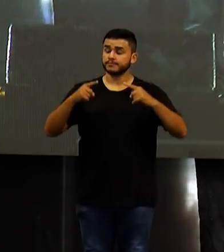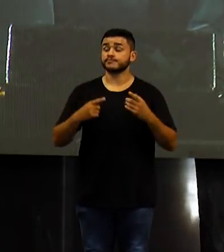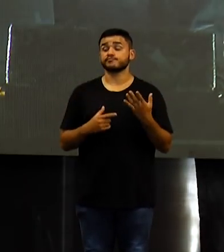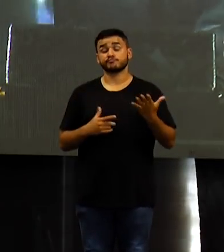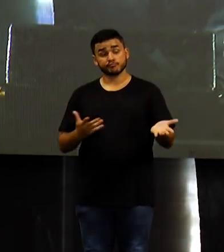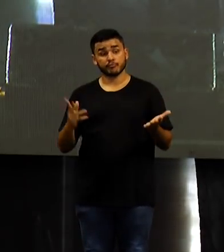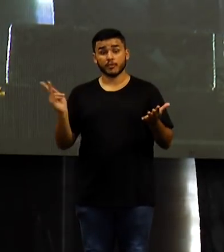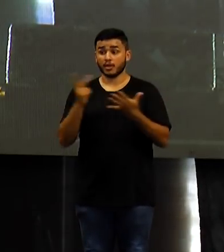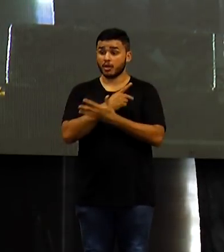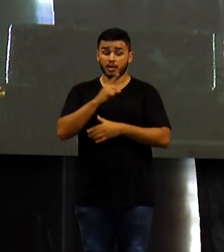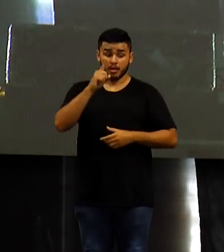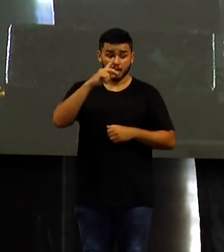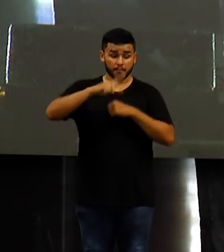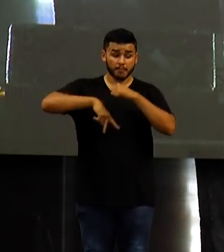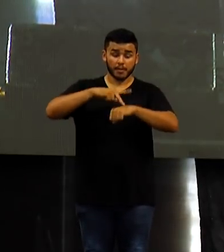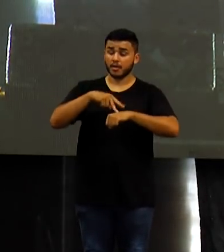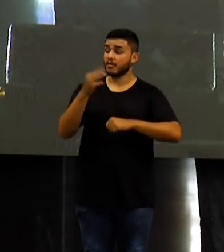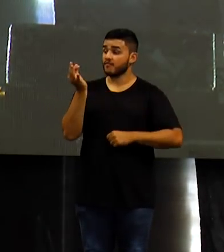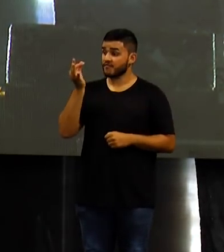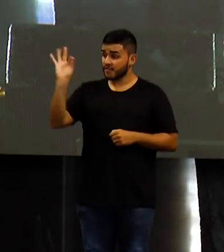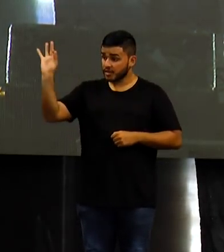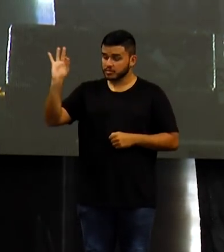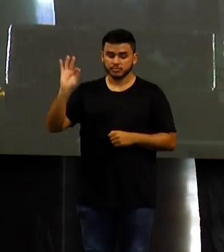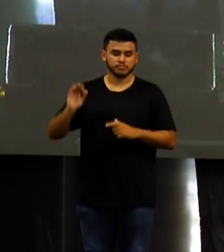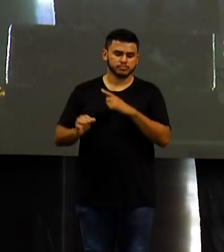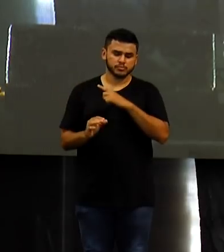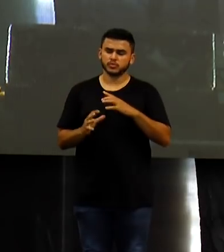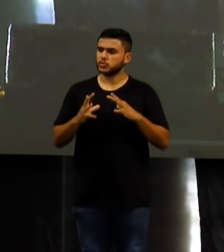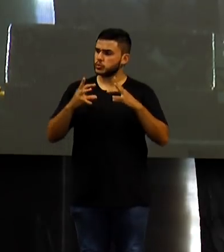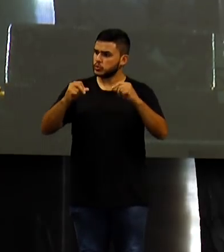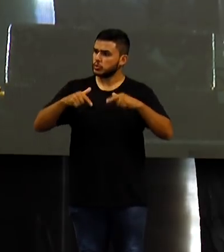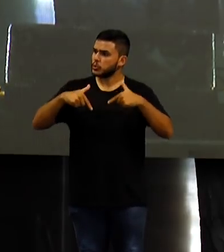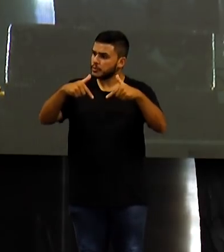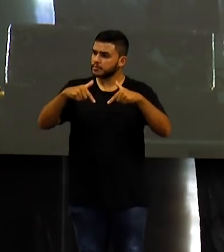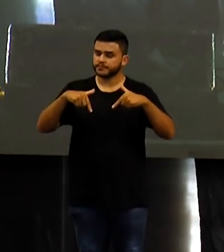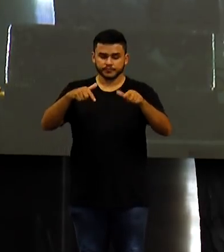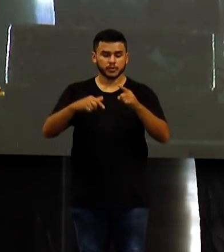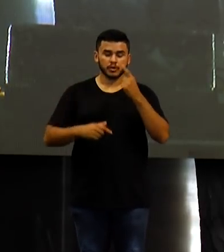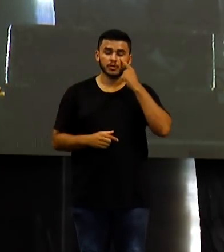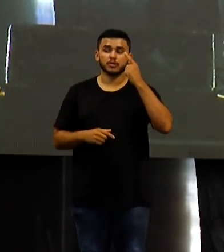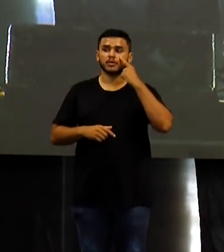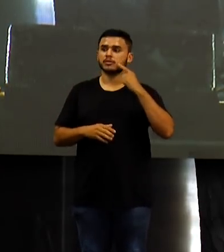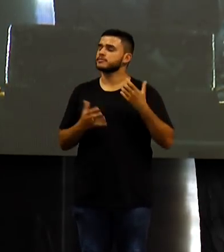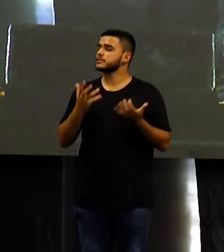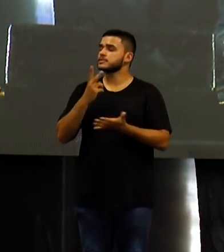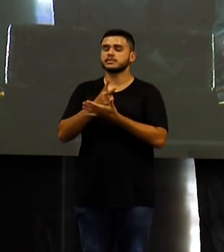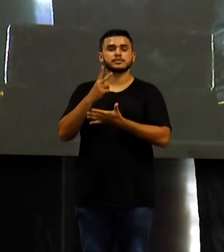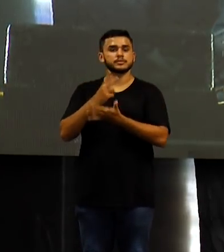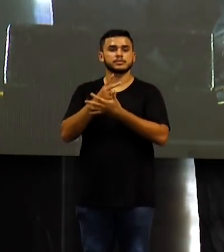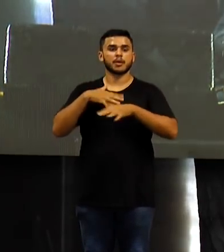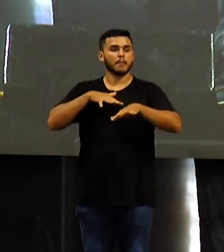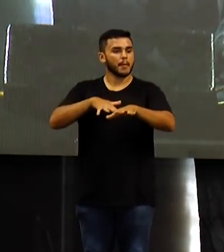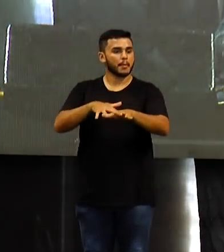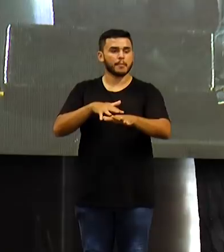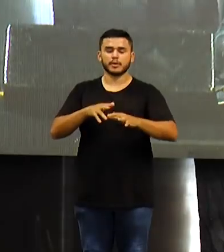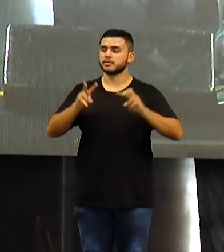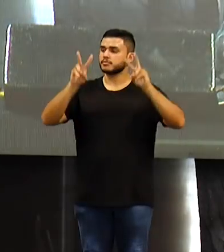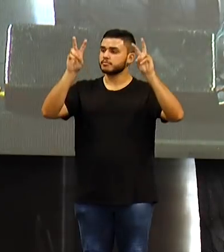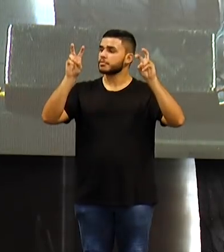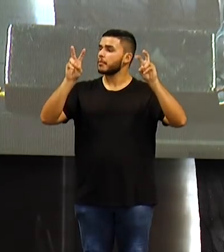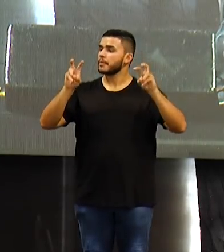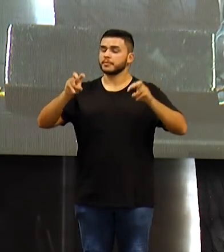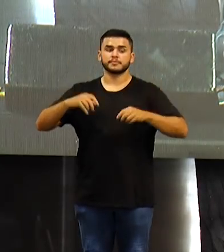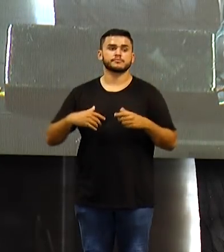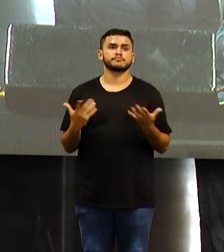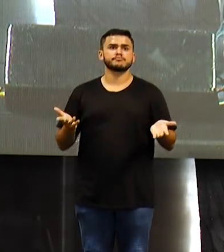série de protestos na França, que além de protestar contra o aumento, eles começam a protestar sobre uma série de questões.